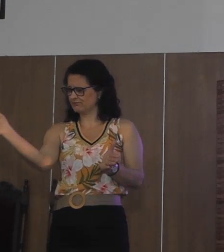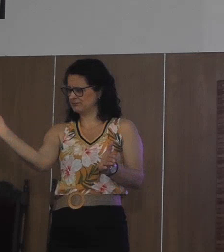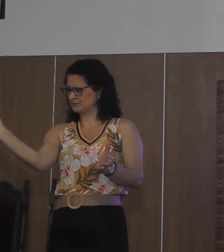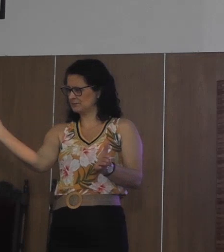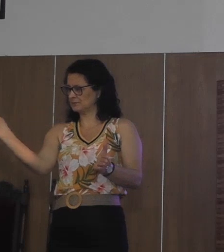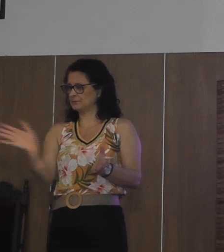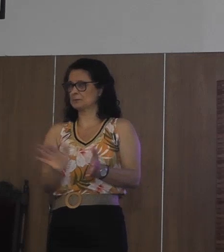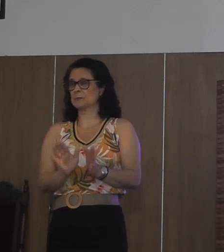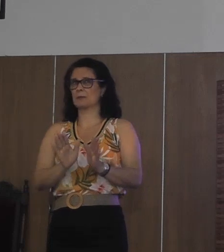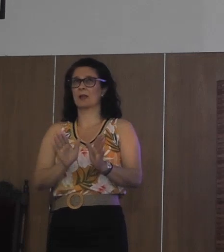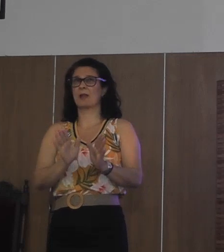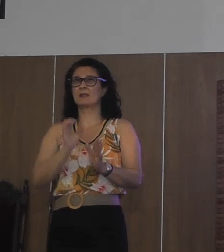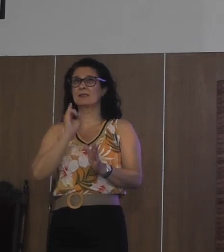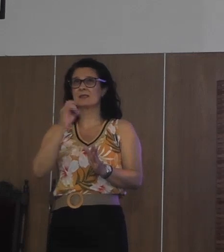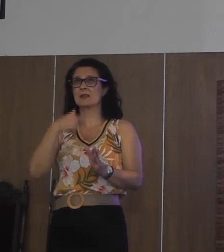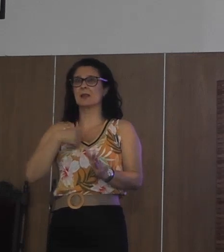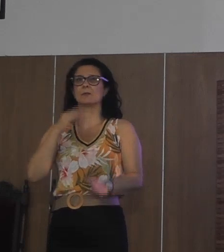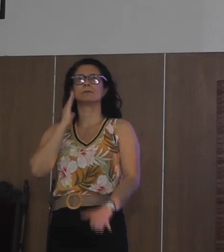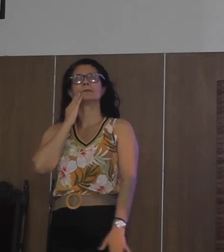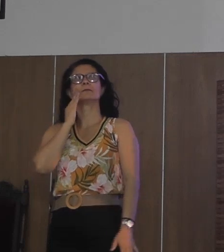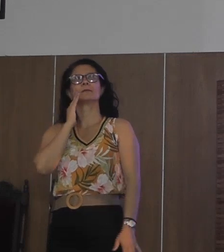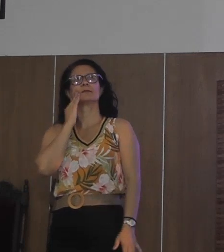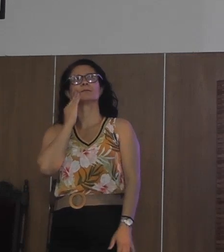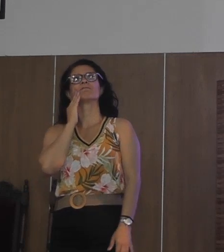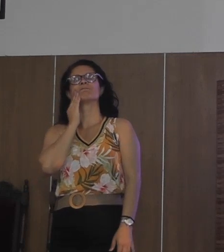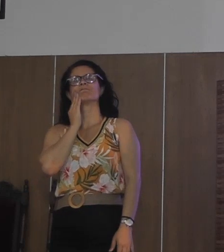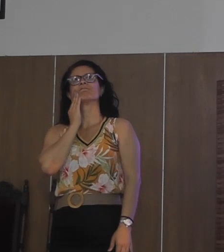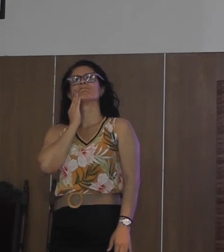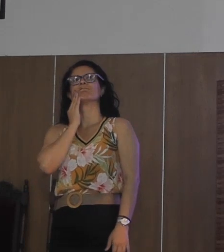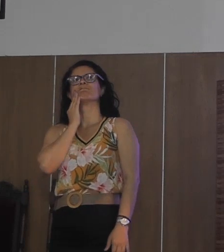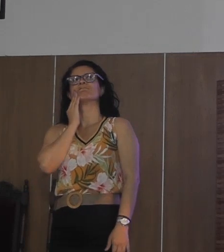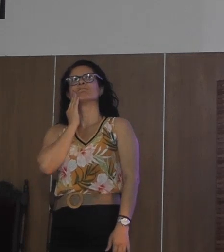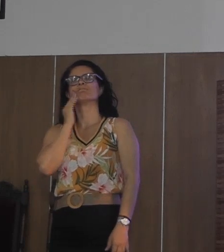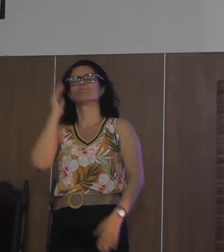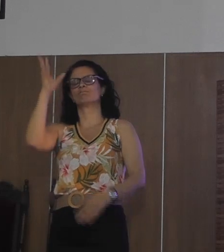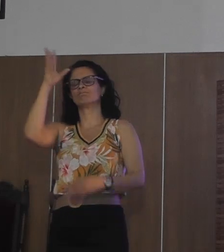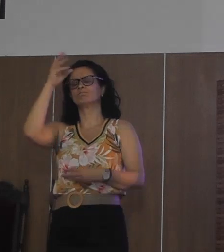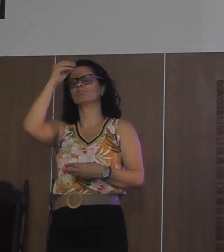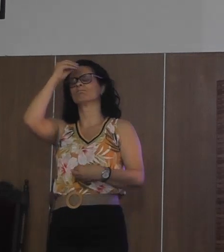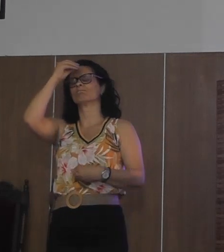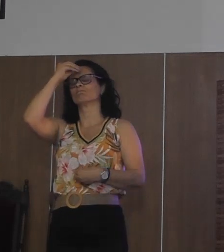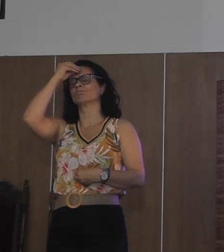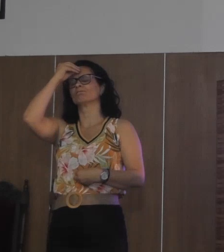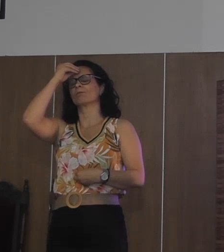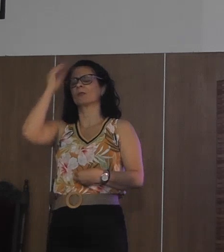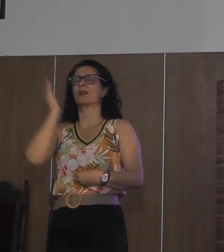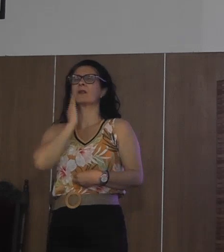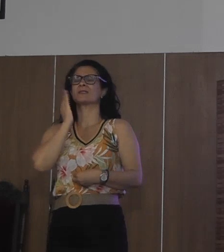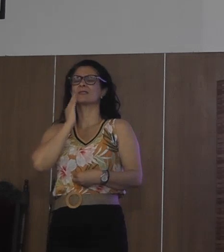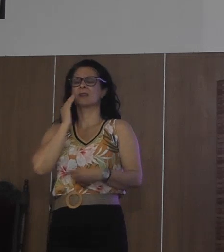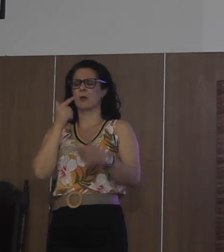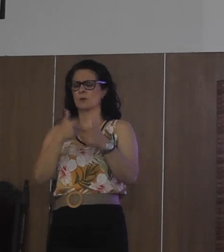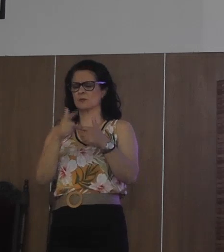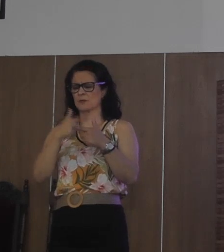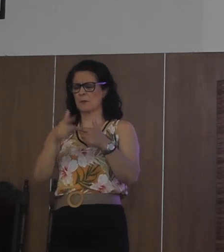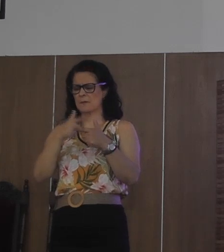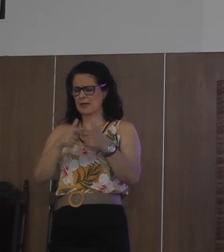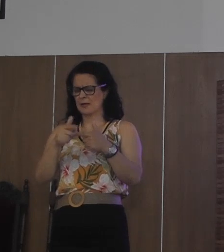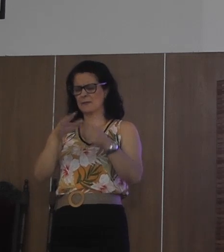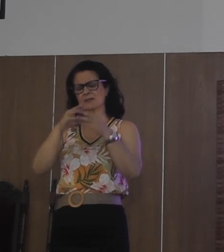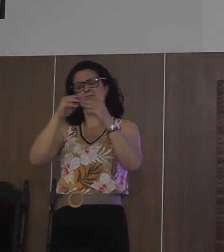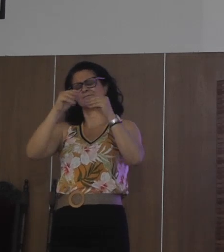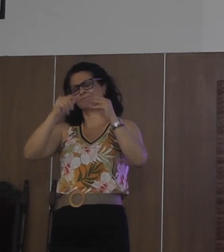Mas quando eu entendo, eu compreendo de que tudo há de passar, menos a